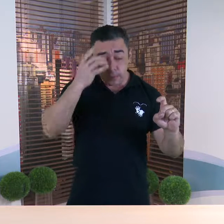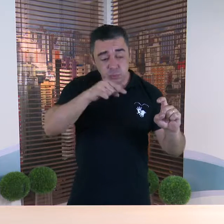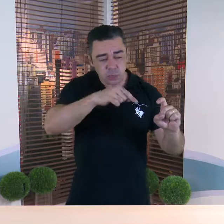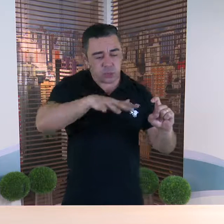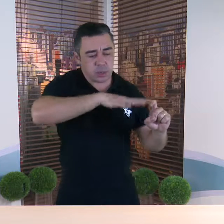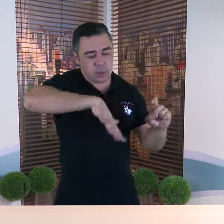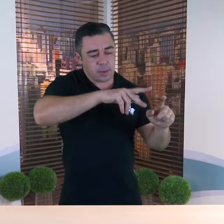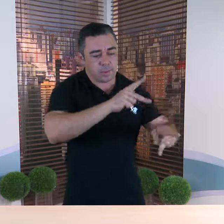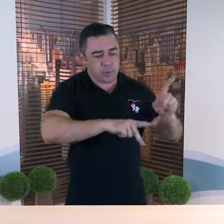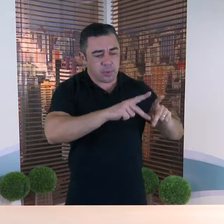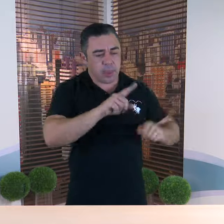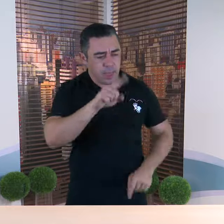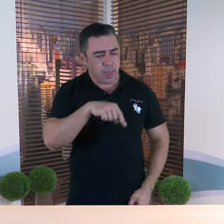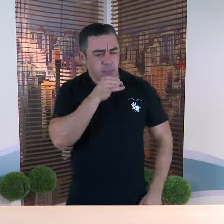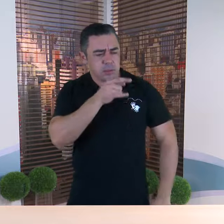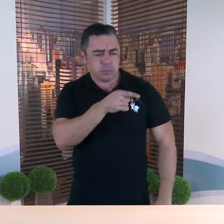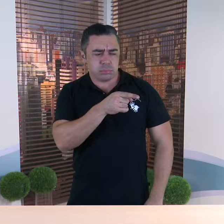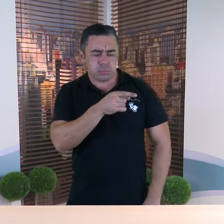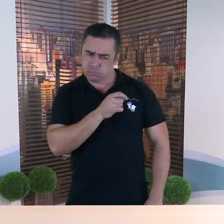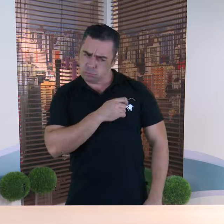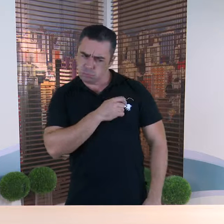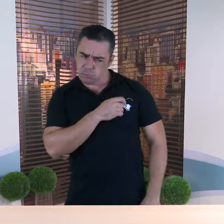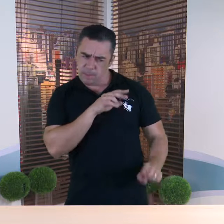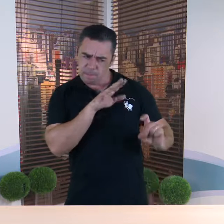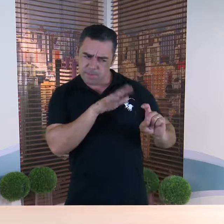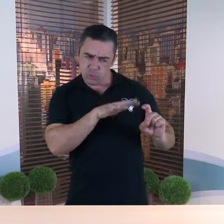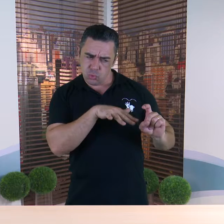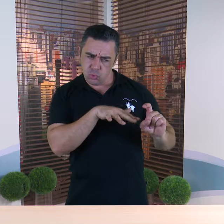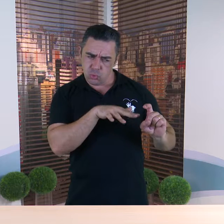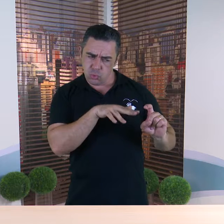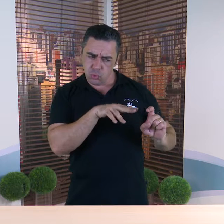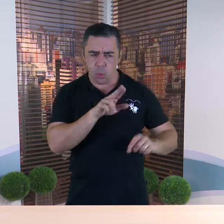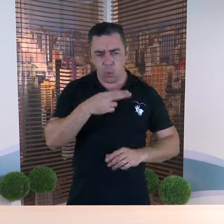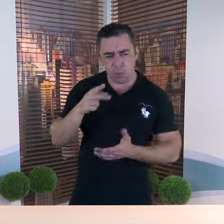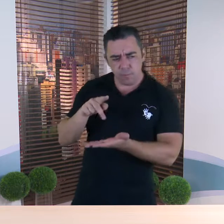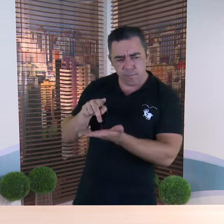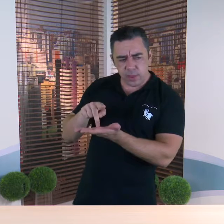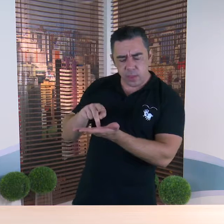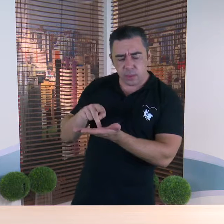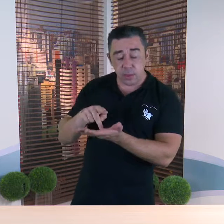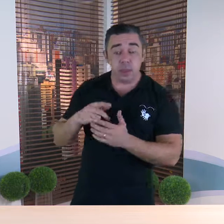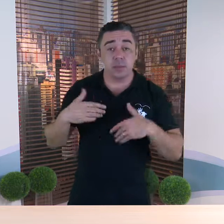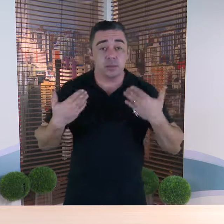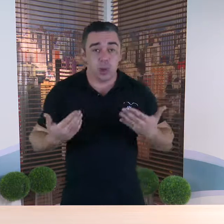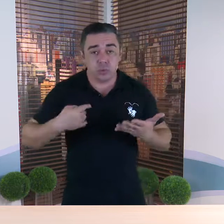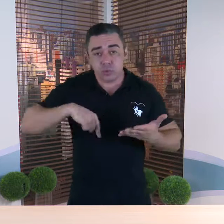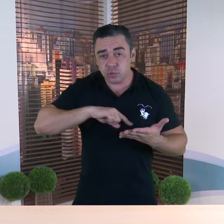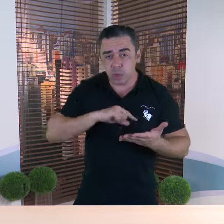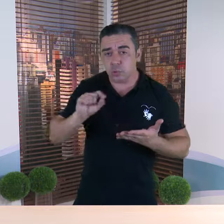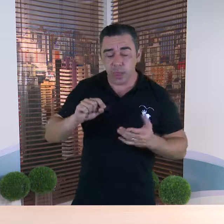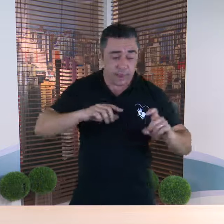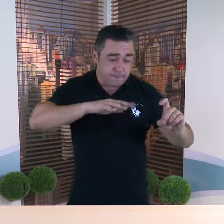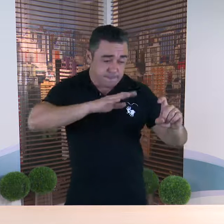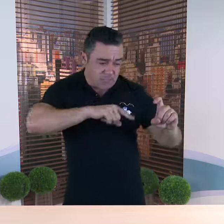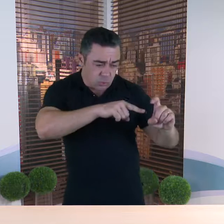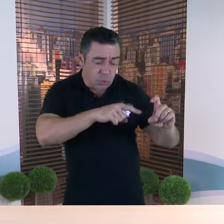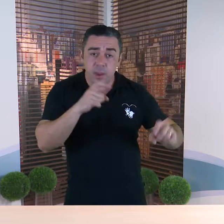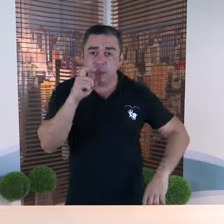popular de que alguma coisa seria mito ou verdade, o que nos empurra para um raciocínio de que o mito seria